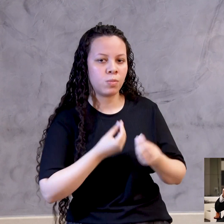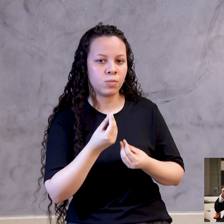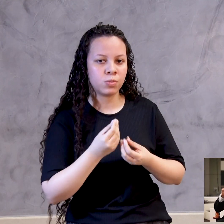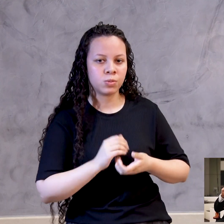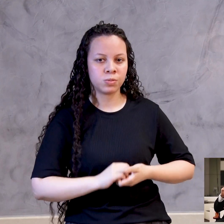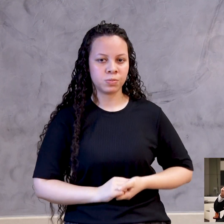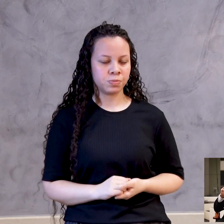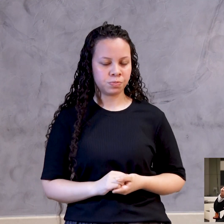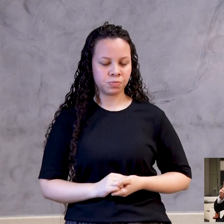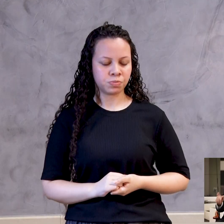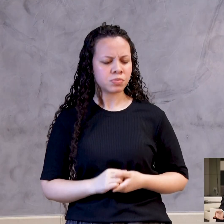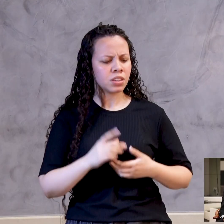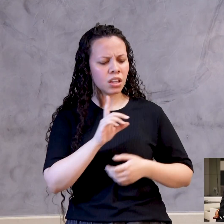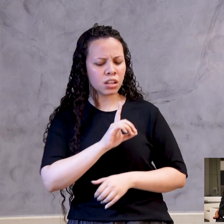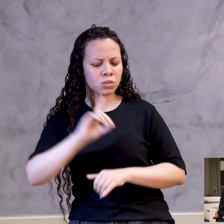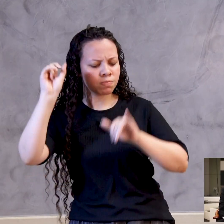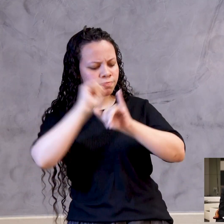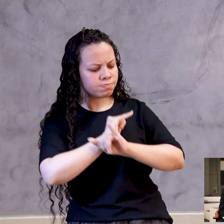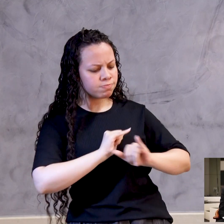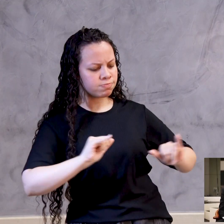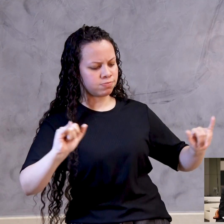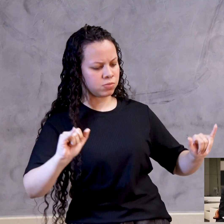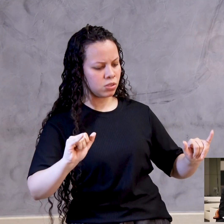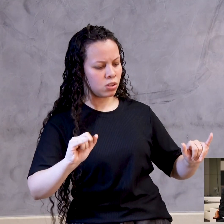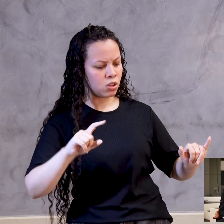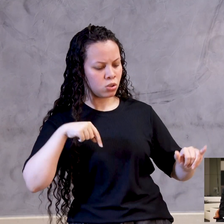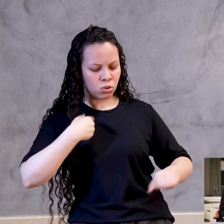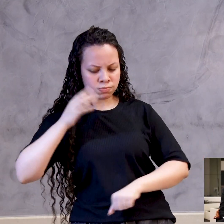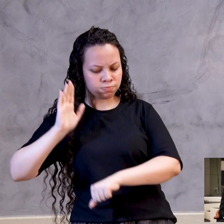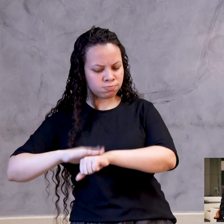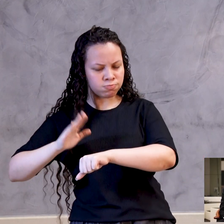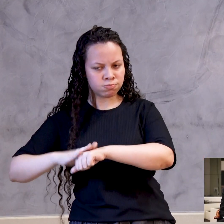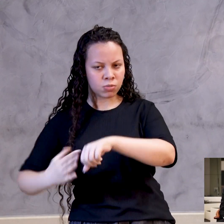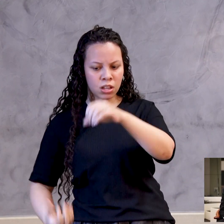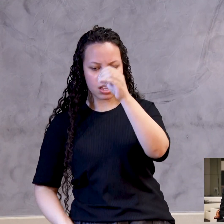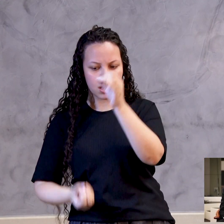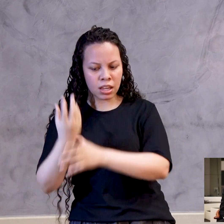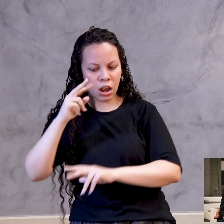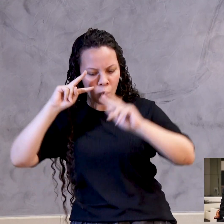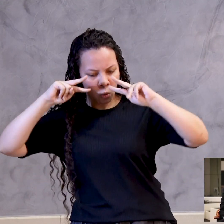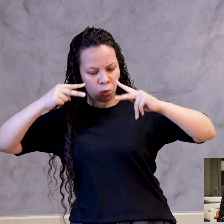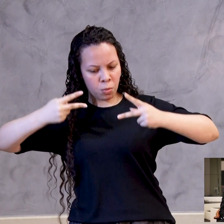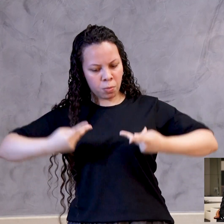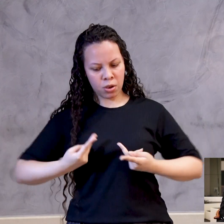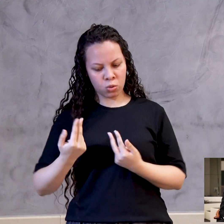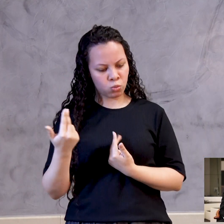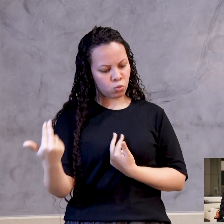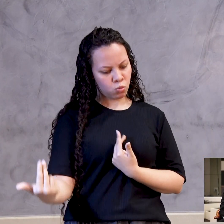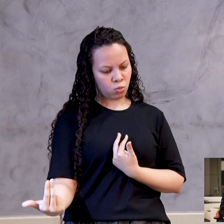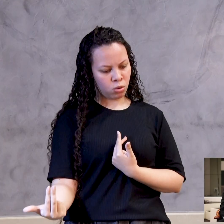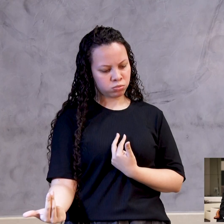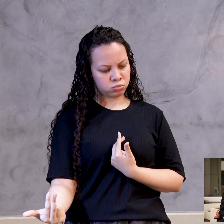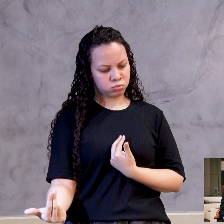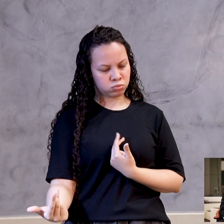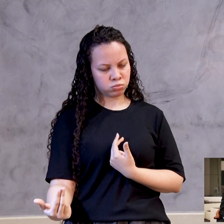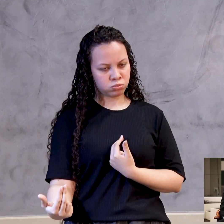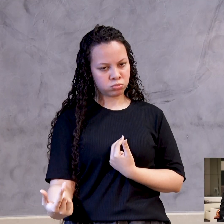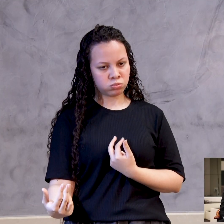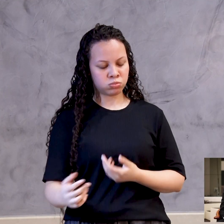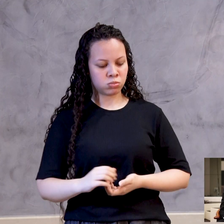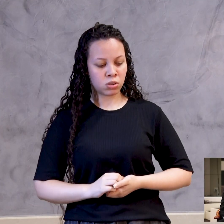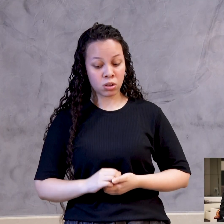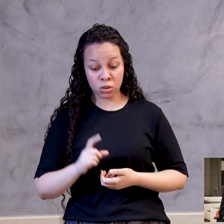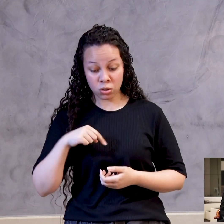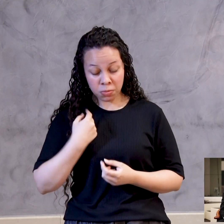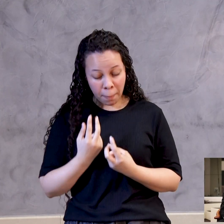e disse Deus, façamos o homem à nossa imagem, conforme a nossa